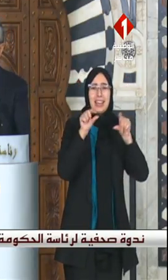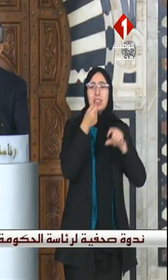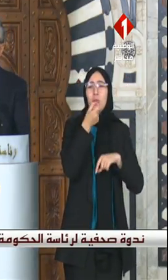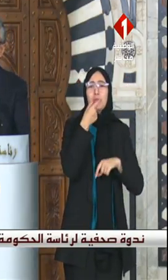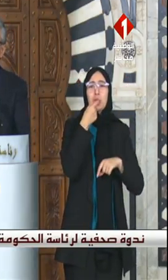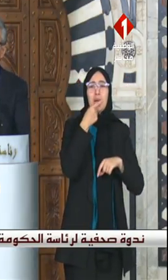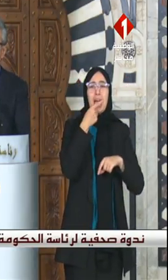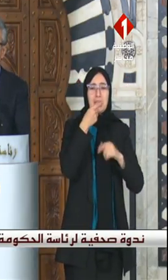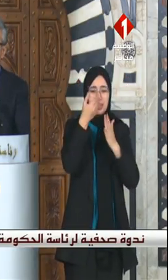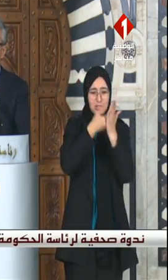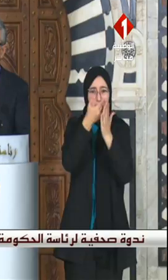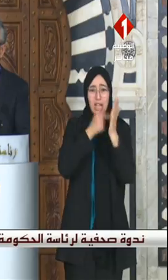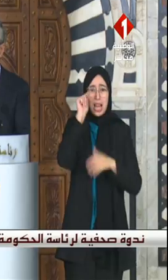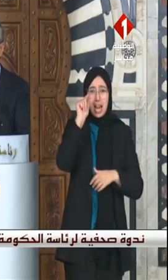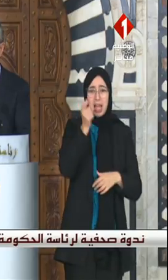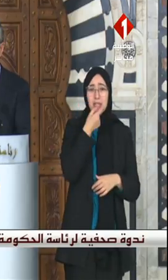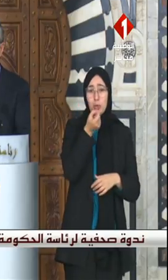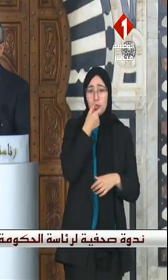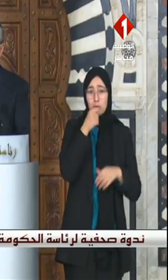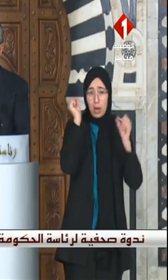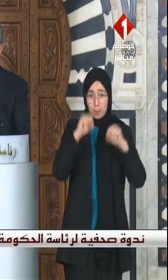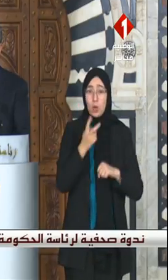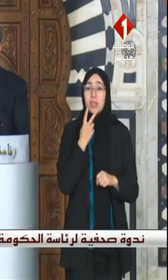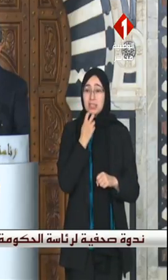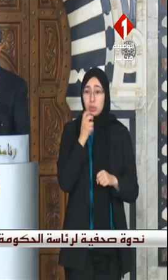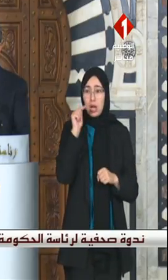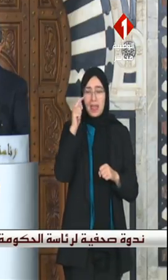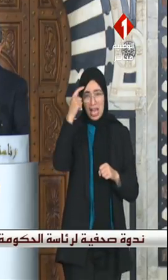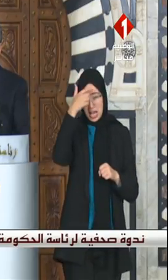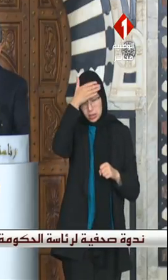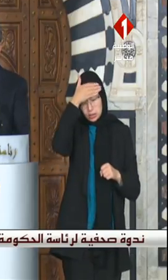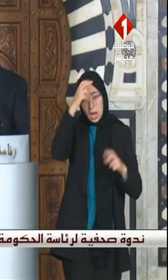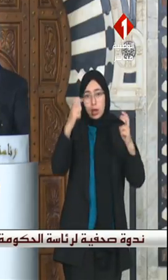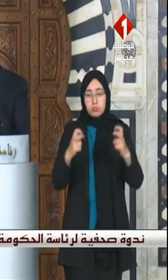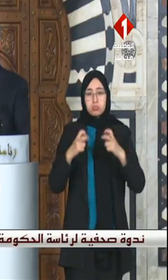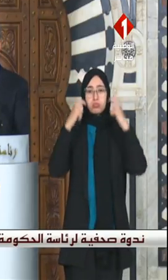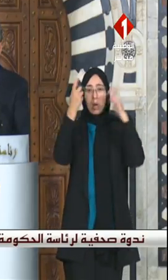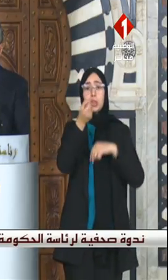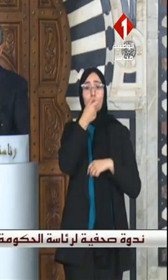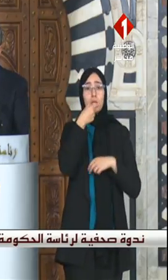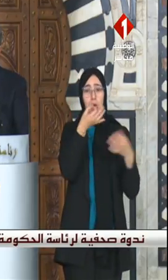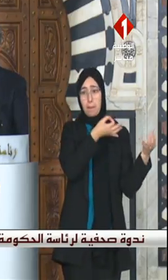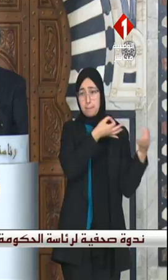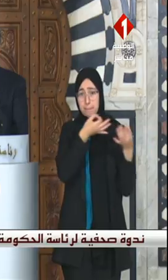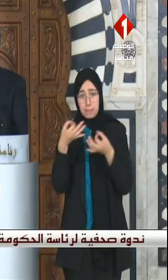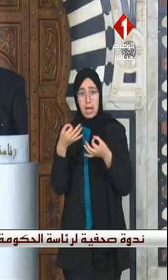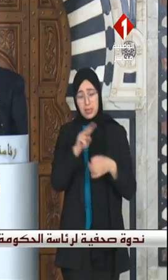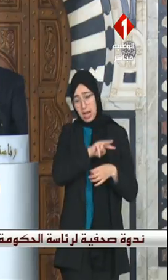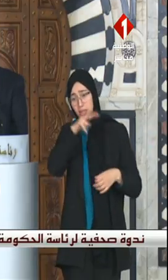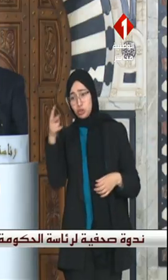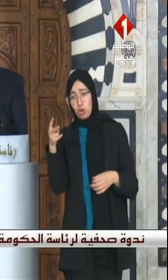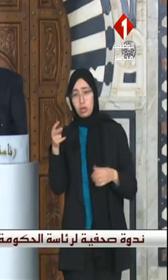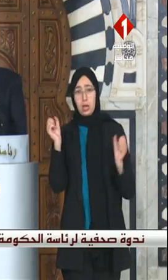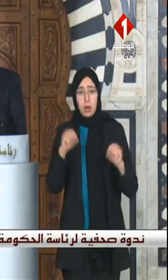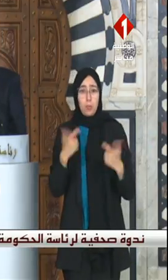تحت عديد المسميات. ينجم مواطن ما طحتلوش سخانة يستعمل باراسيتامول تحت مسمى